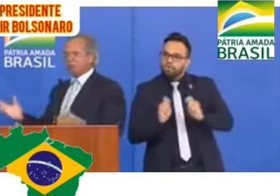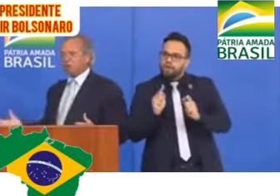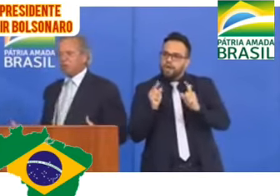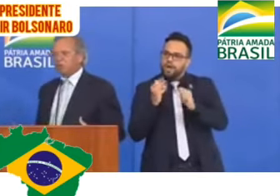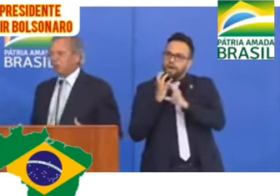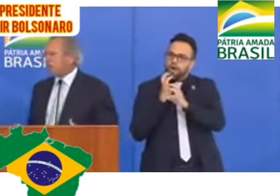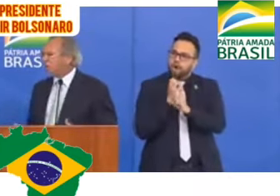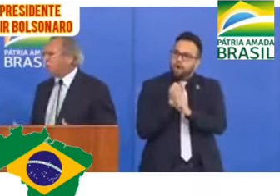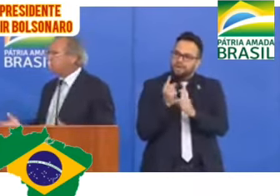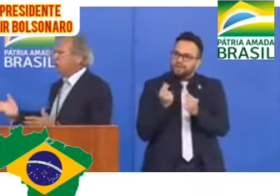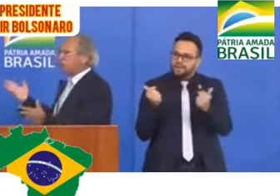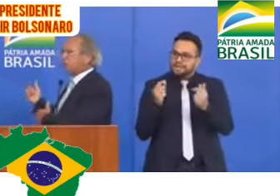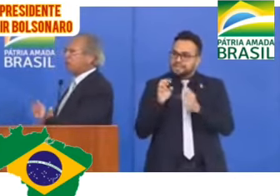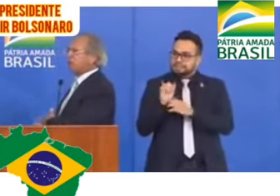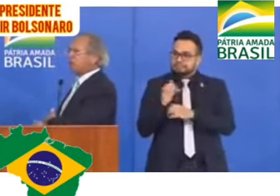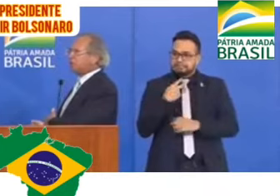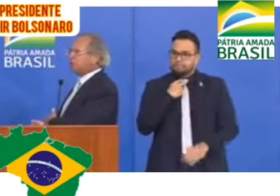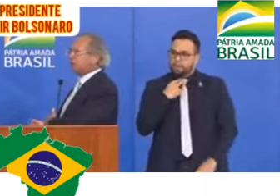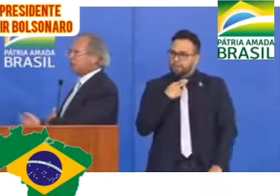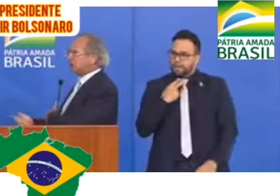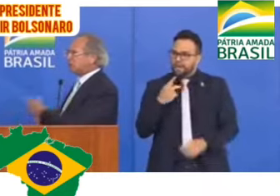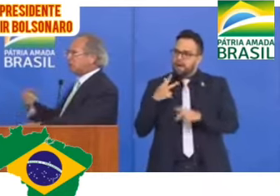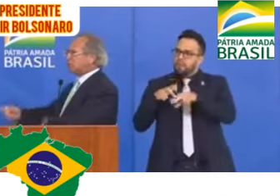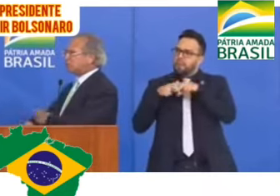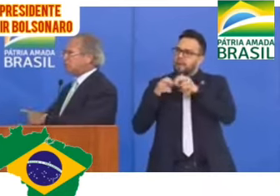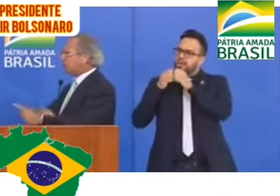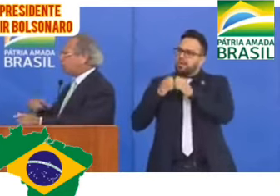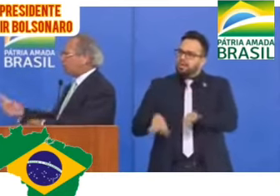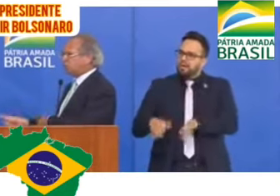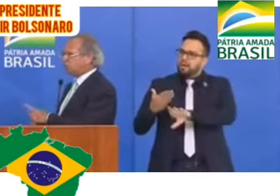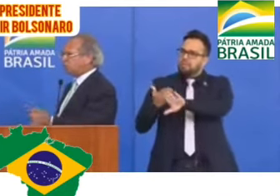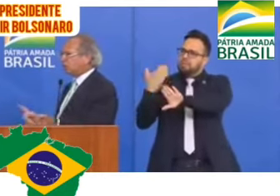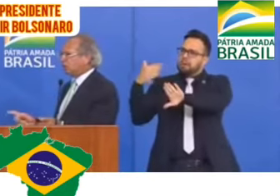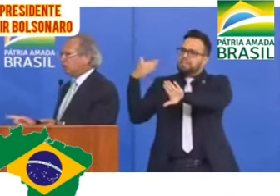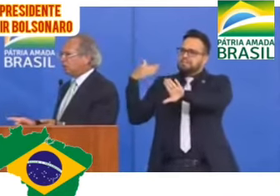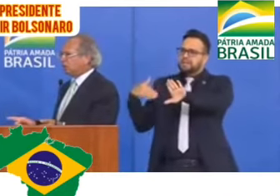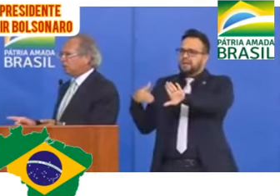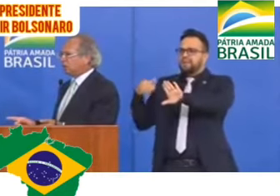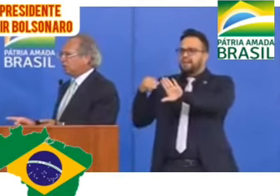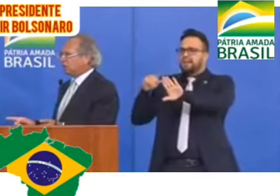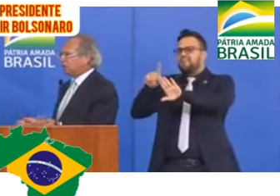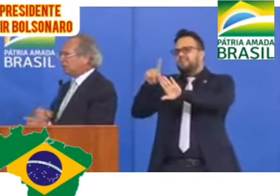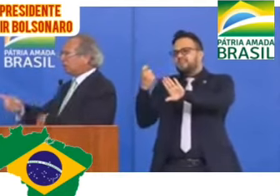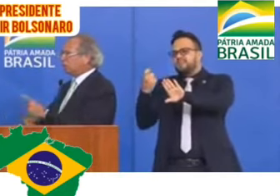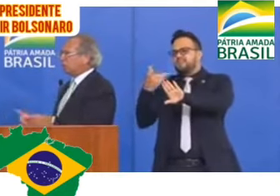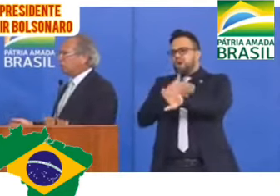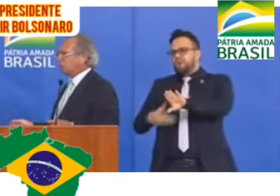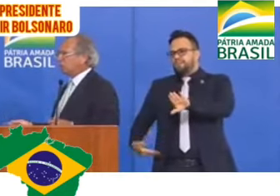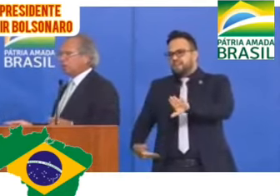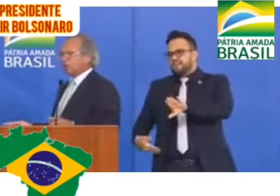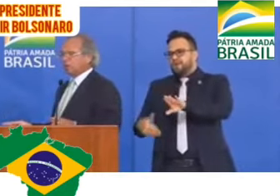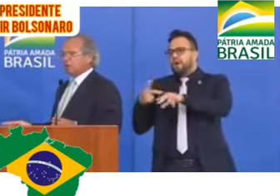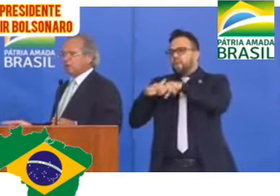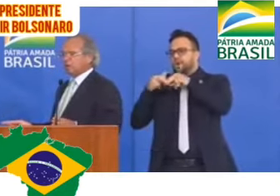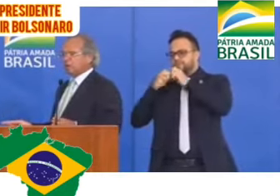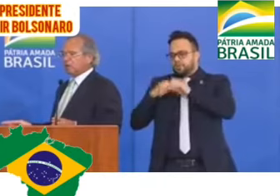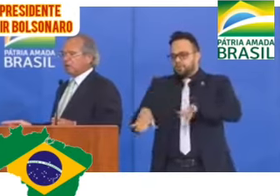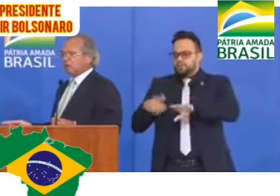os orçamentos são incontroláveis por erros passados, porque indexamos tudo, vinculamos tudo, obrigamos tudo,